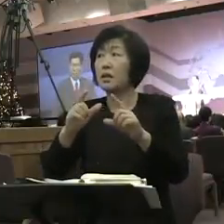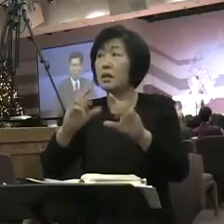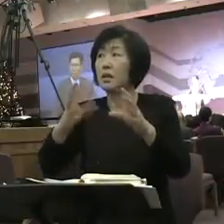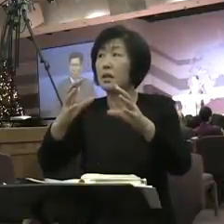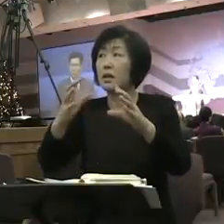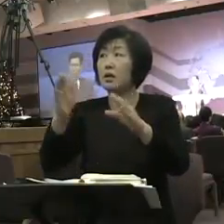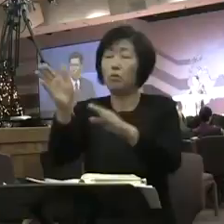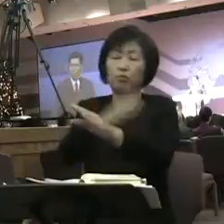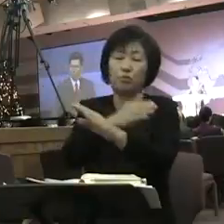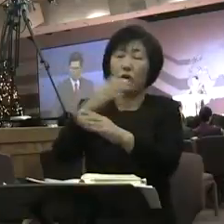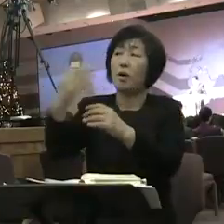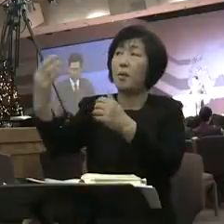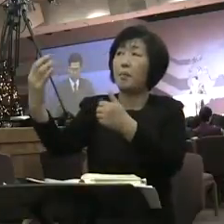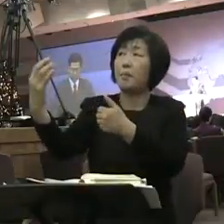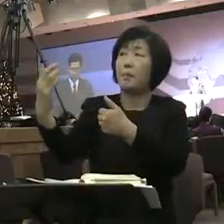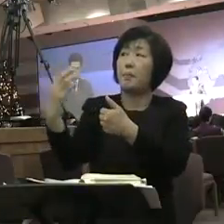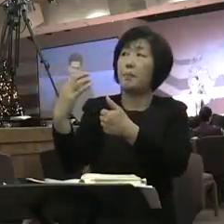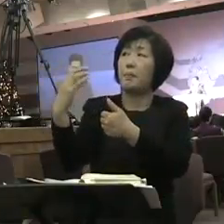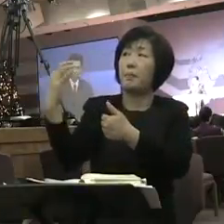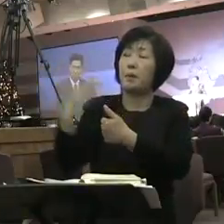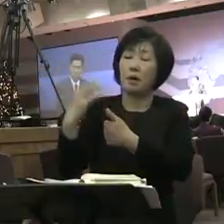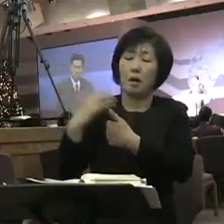받으리라.